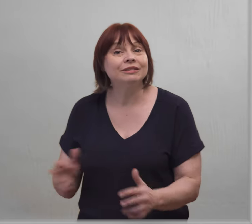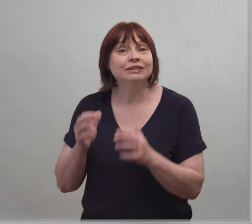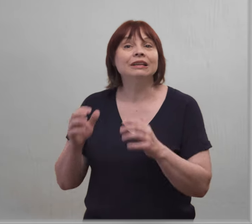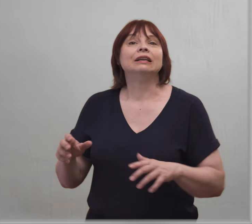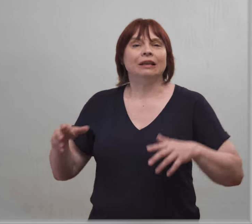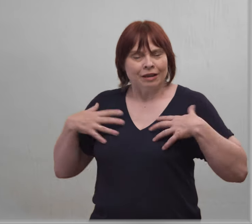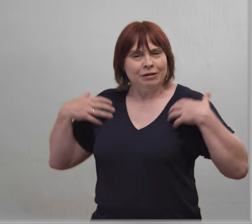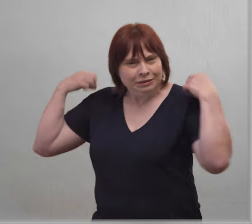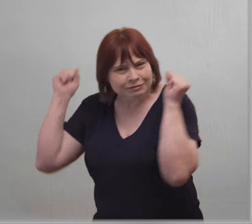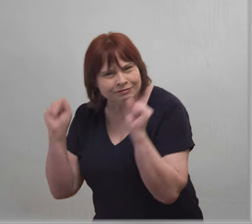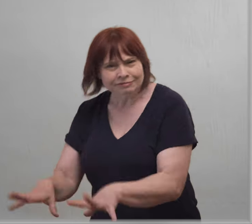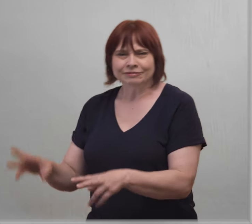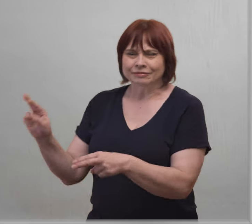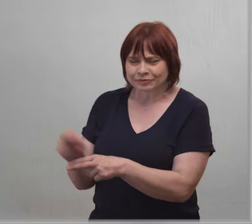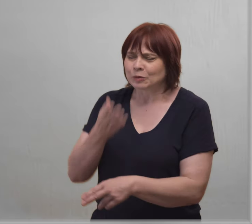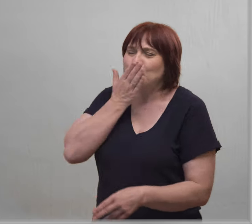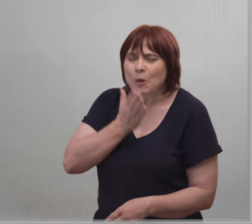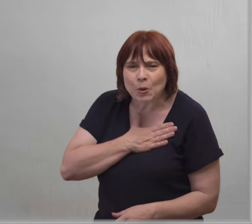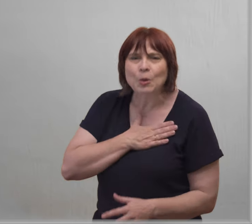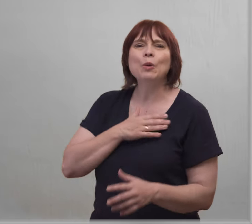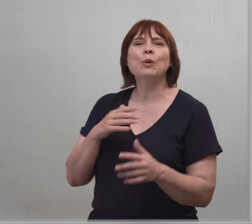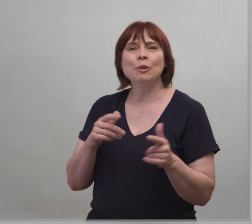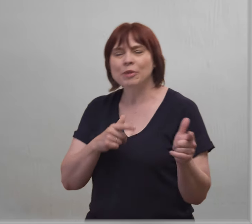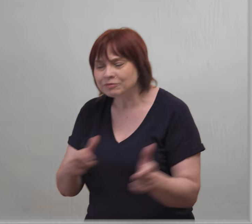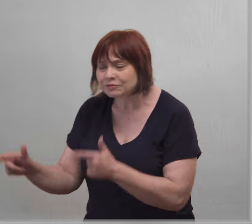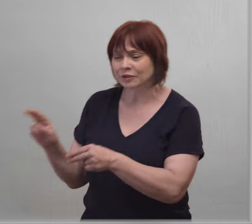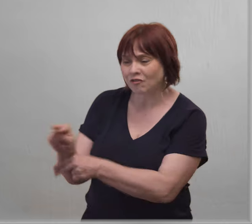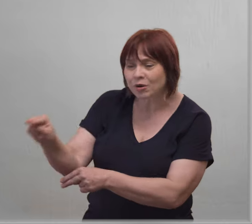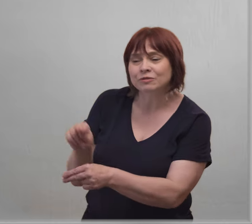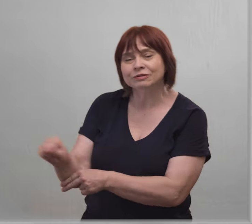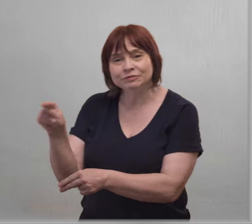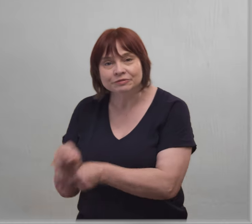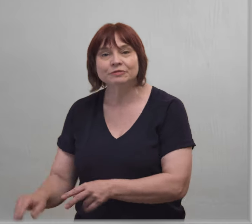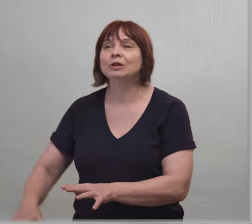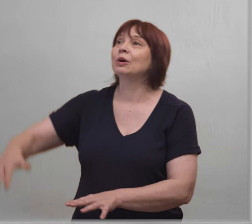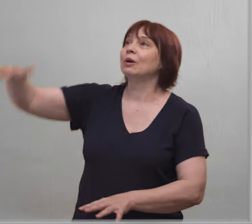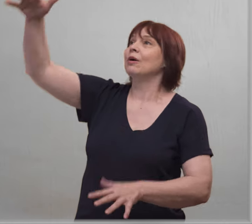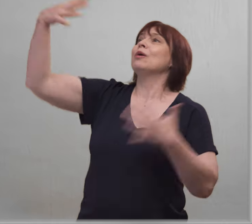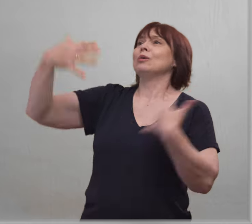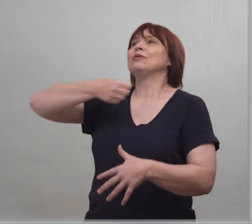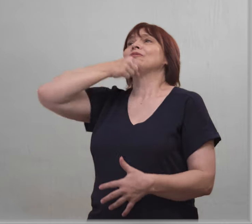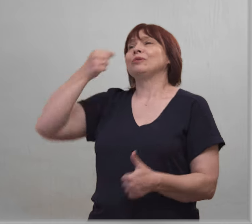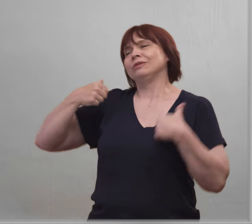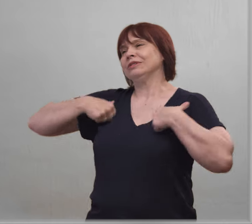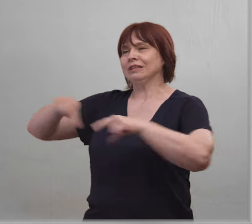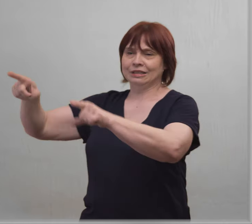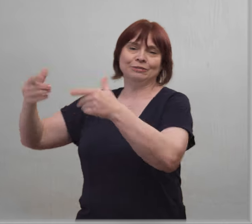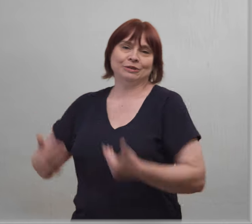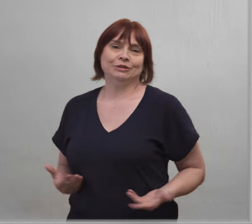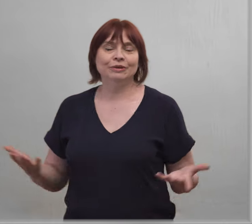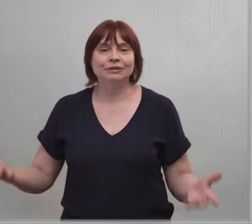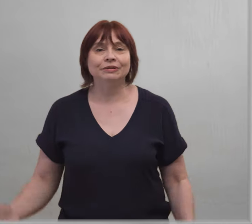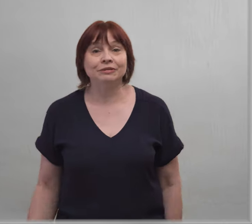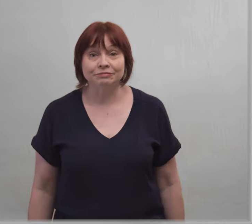в него жизнь, любим, обожаем, готовим к зрелости и отправляем в зрелую жизнь. Что мы